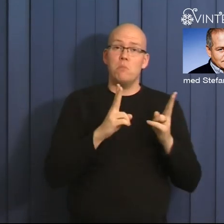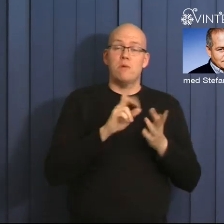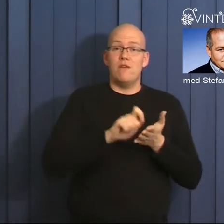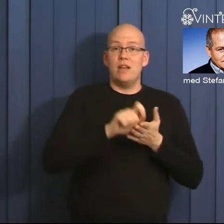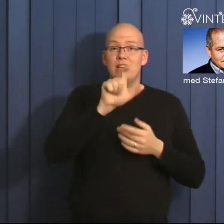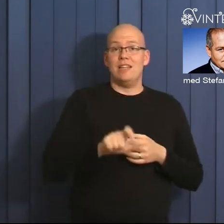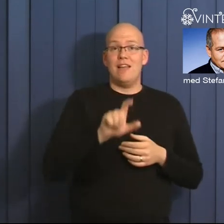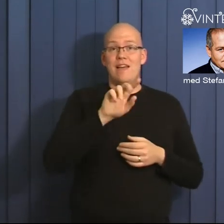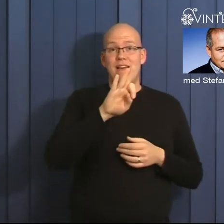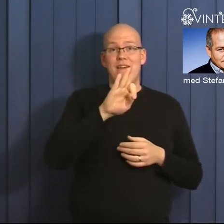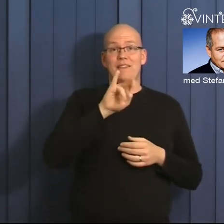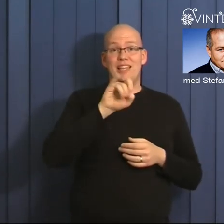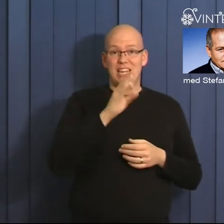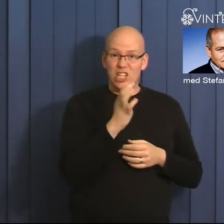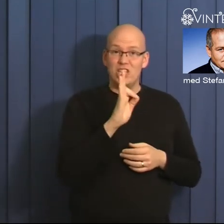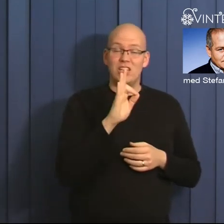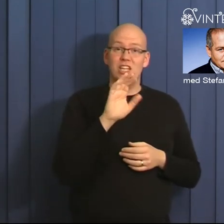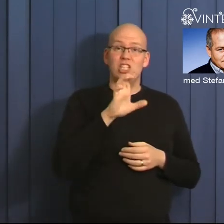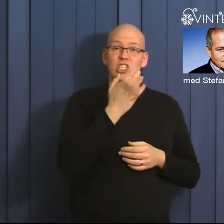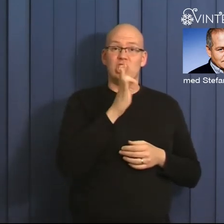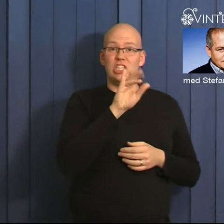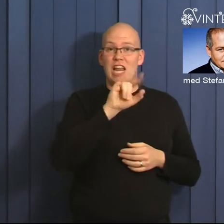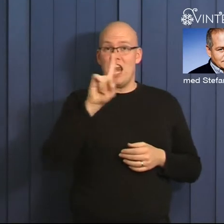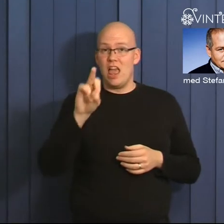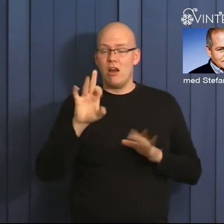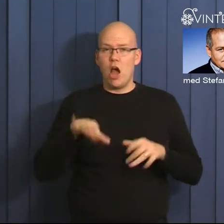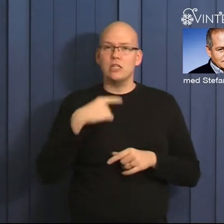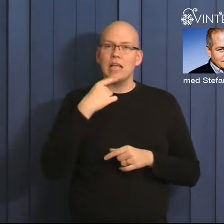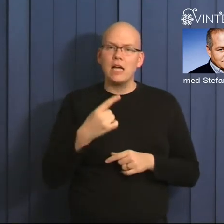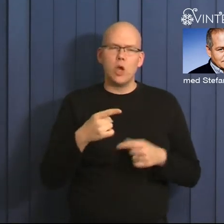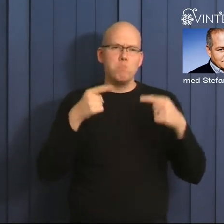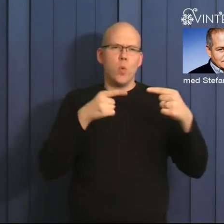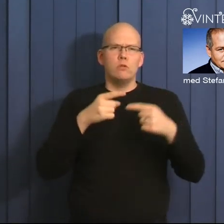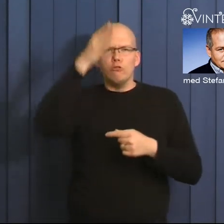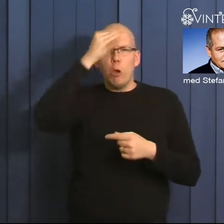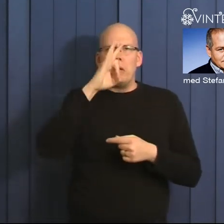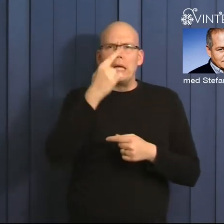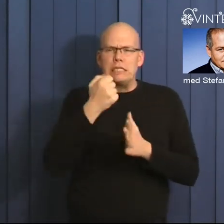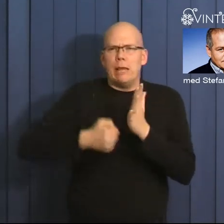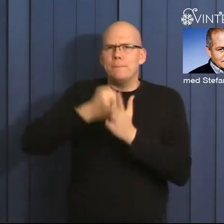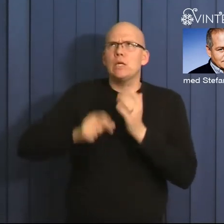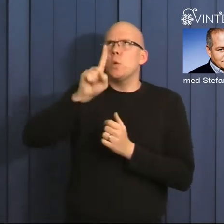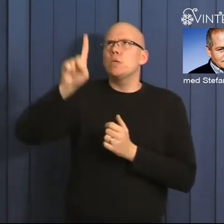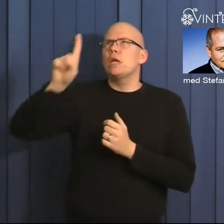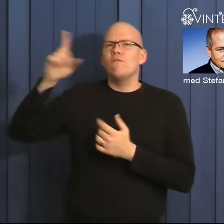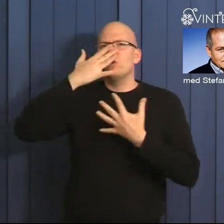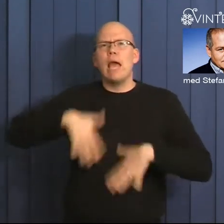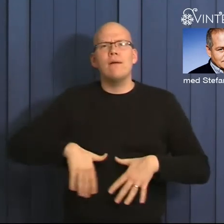Schiller har formuler mot dumheten kämpar själva gudarna för